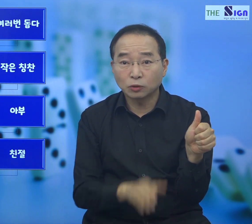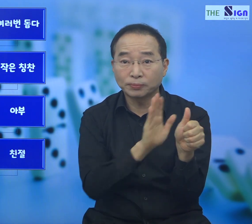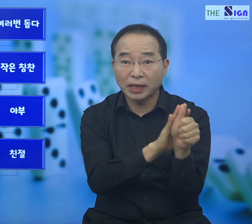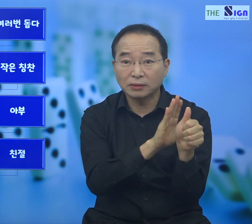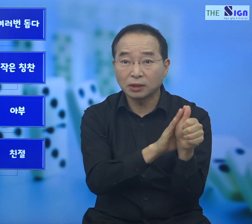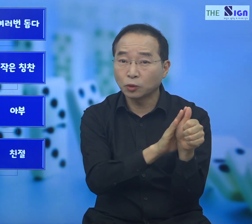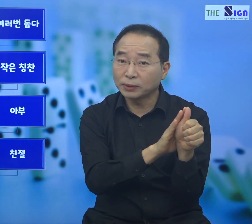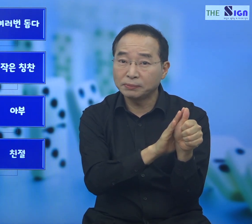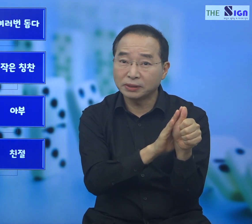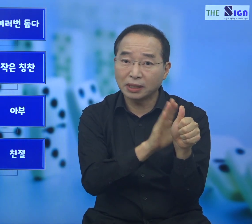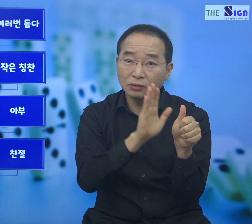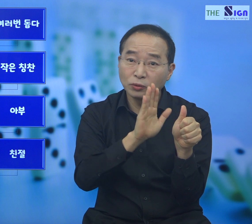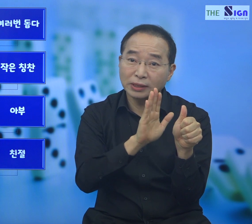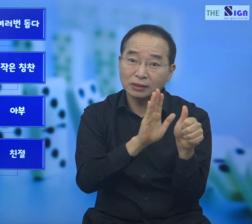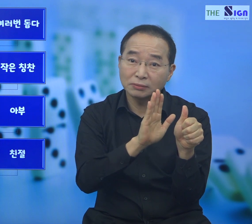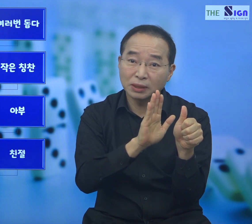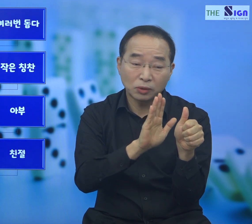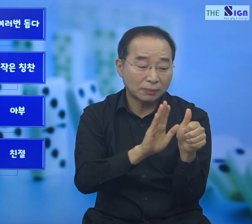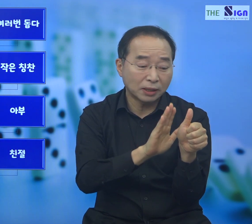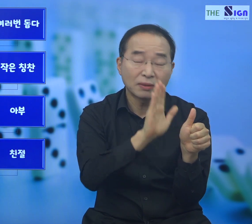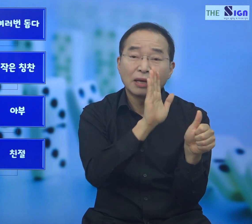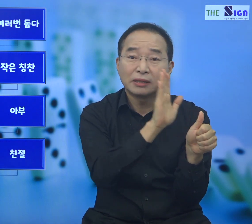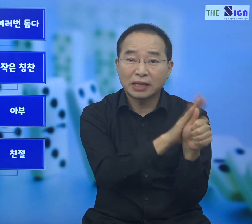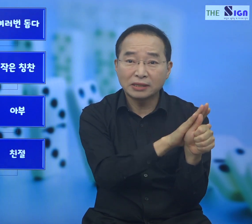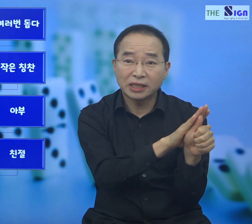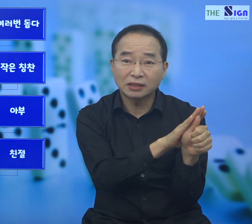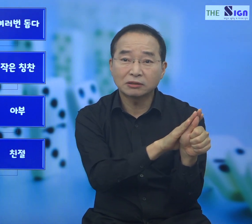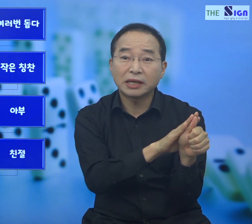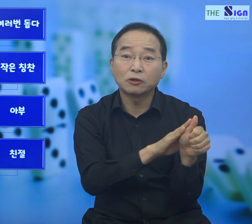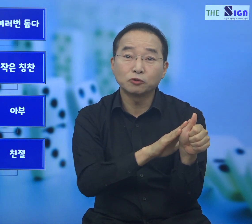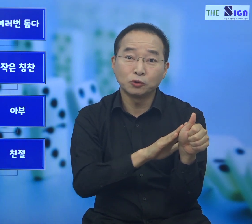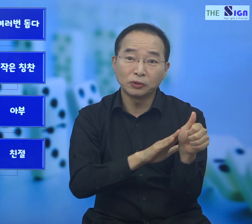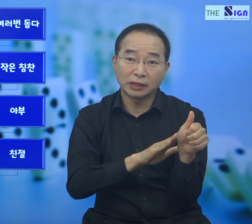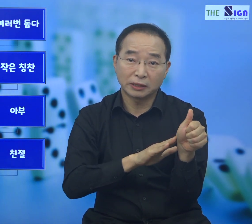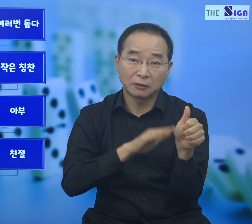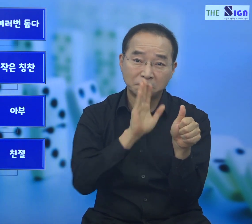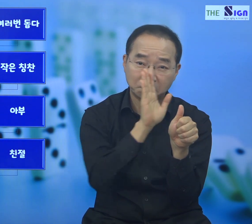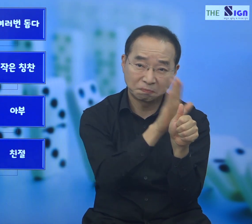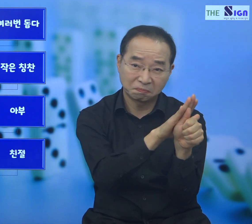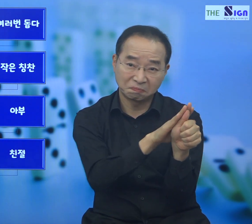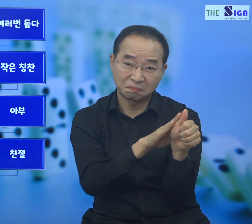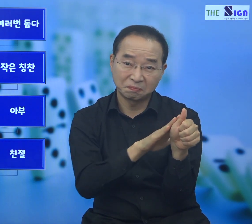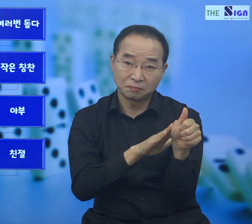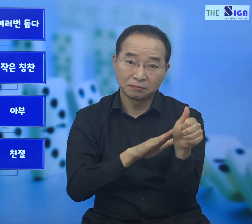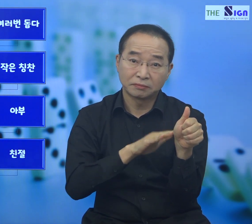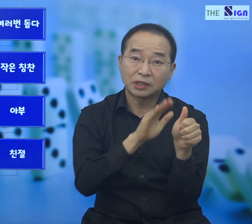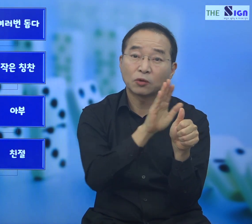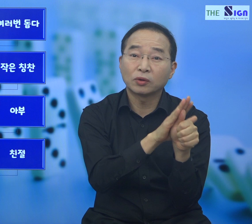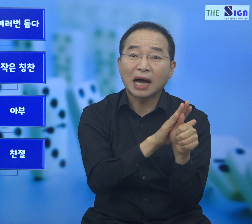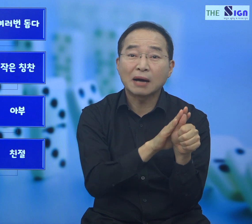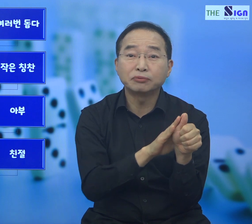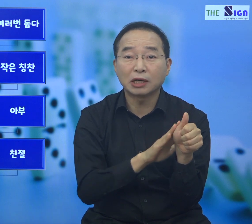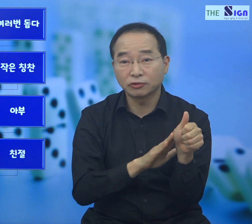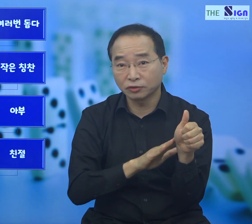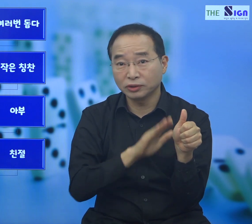돕다 했는데 돕다 비슷한 동작이 있습니다. 뭐냐면 갠 상태에서 내려주는 동작이에요. 자, 요걸 아부라고 쓰고